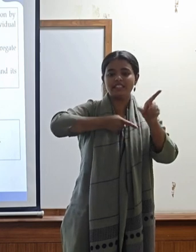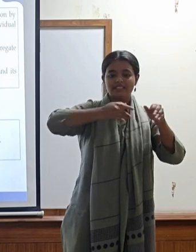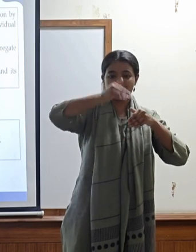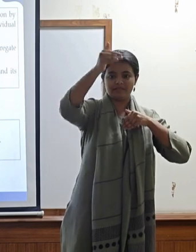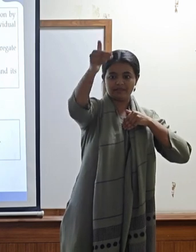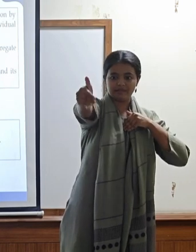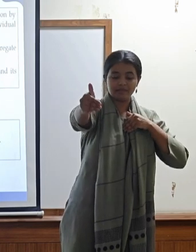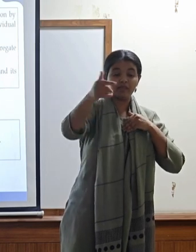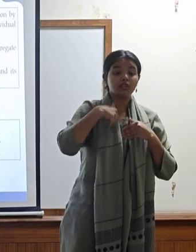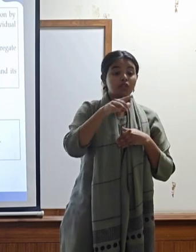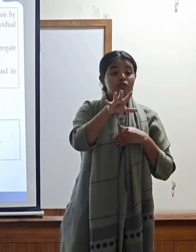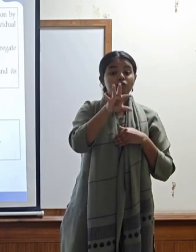कर सकते हैं।